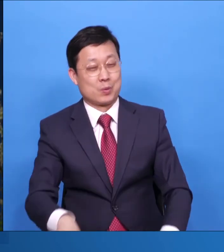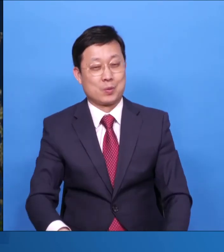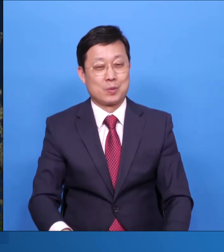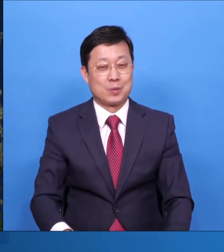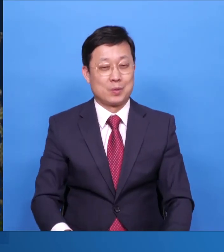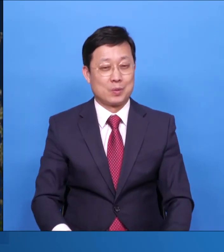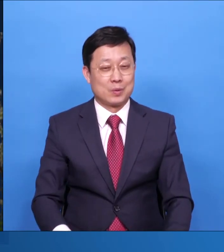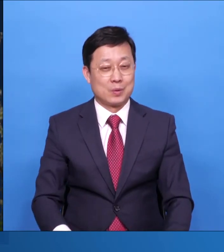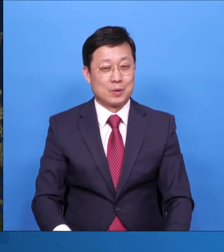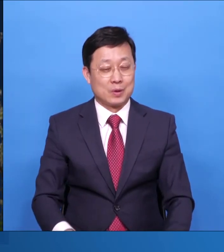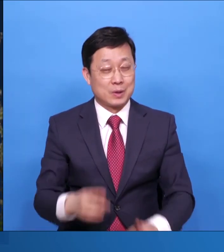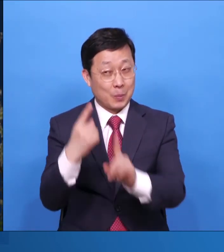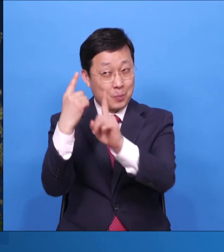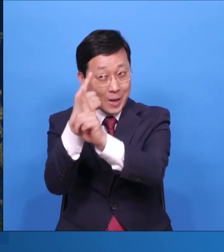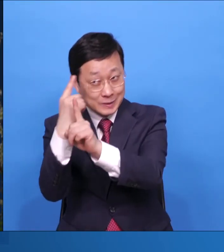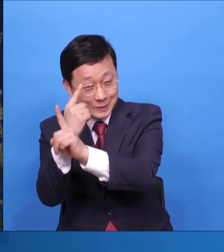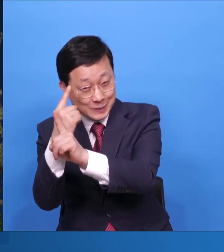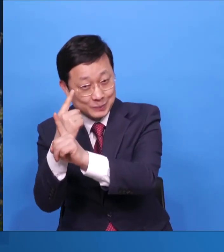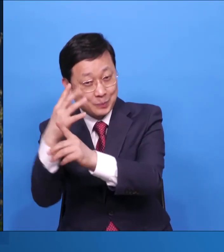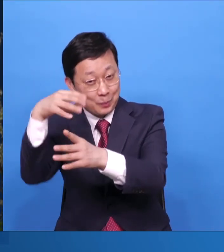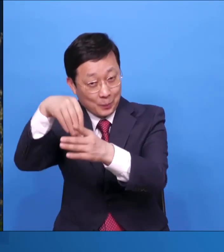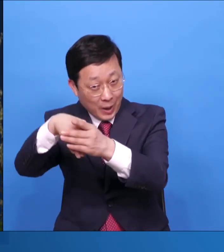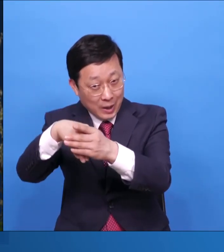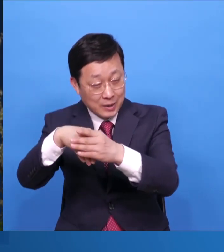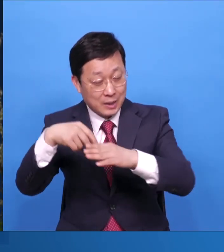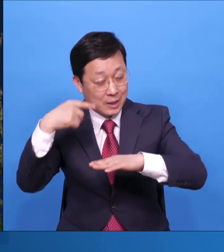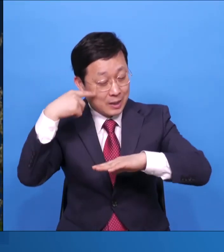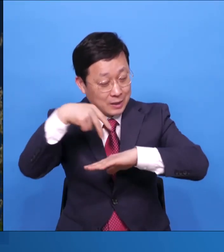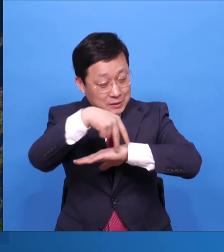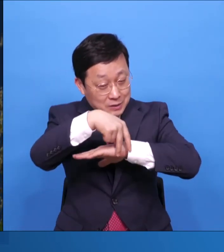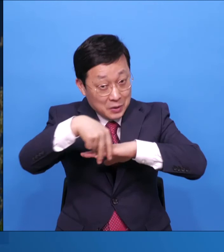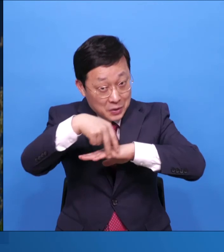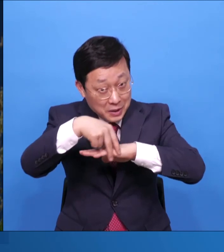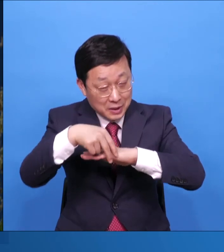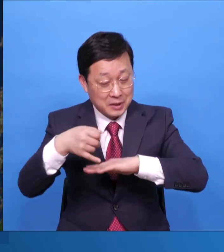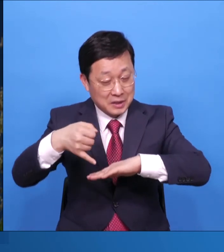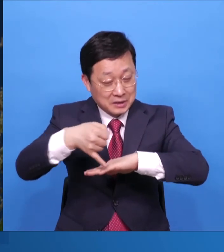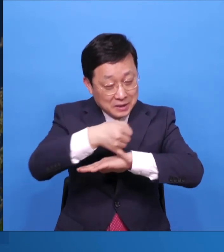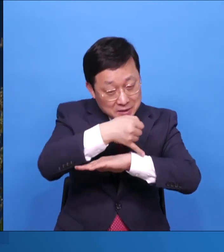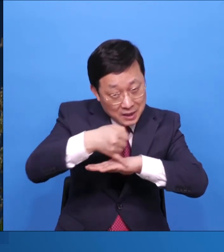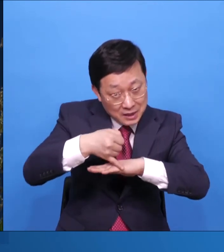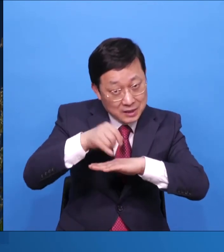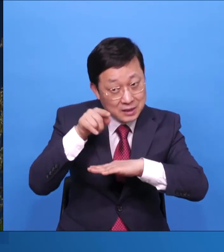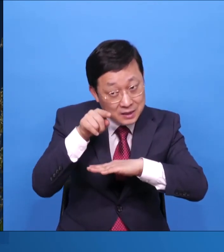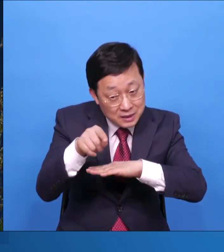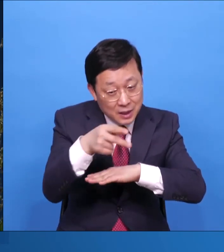렘넌트의 영성 훈련입니다. Este es el entrenamiento espiritual para los remanentes. 꼭 기억하시고